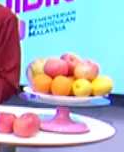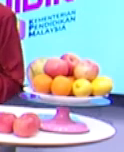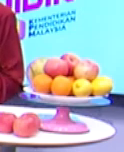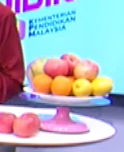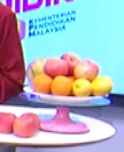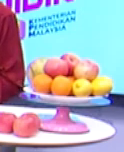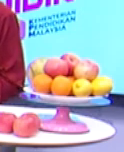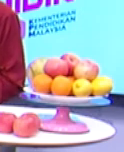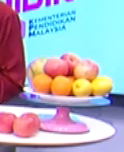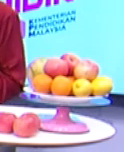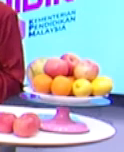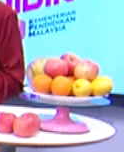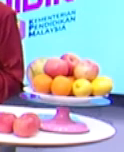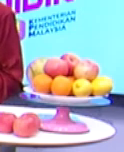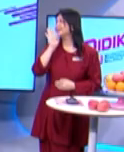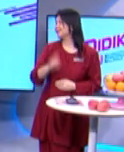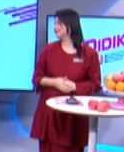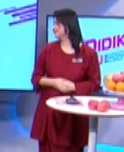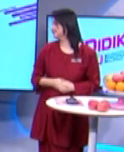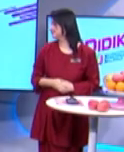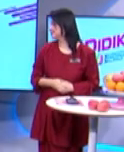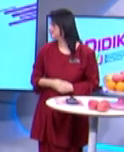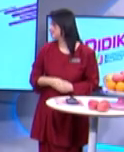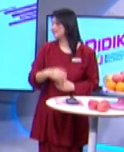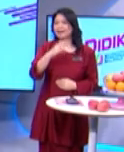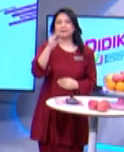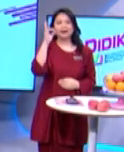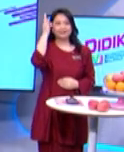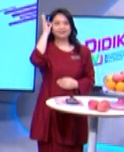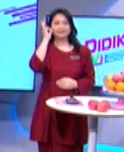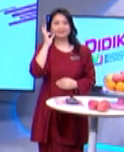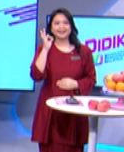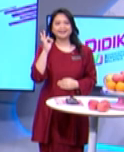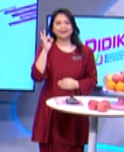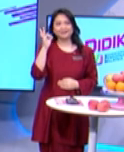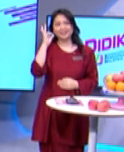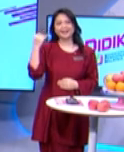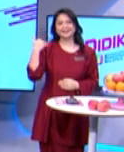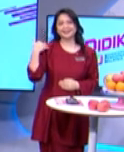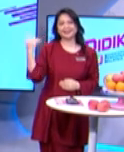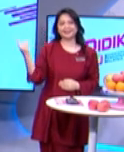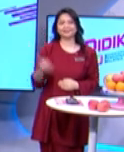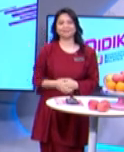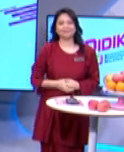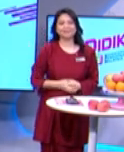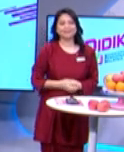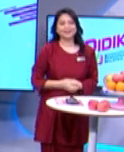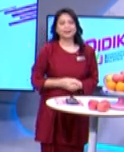sekolahpun seketeng Pulau Pinang juga turun sama-sama dengan kami hari ini tidak mungkin pari Farina adalah kaya Farina dan